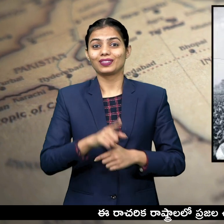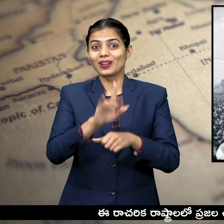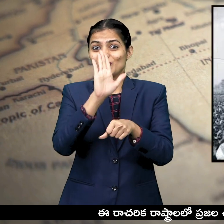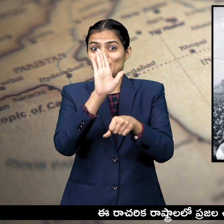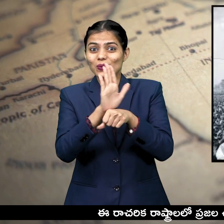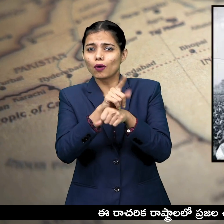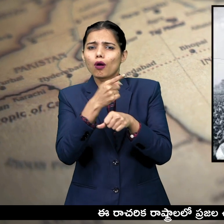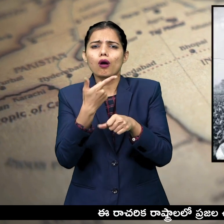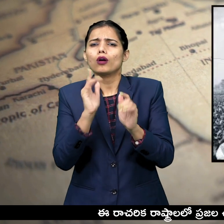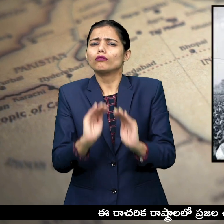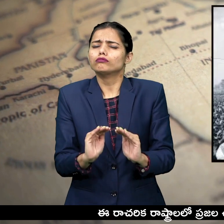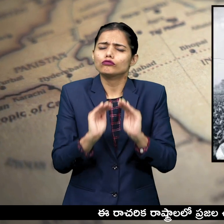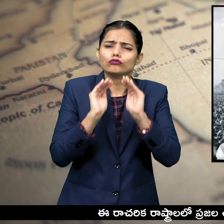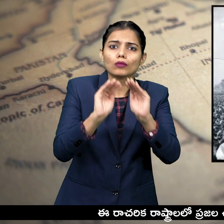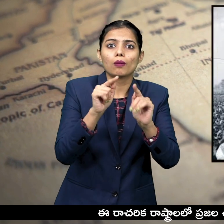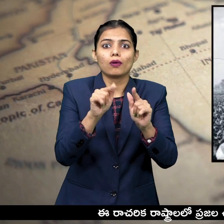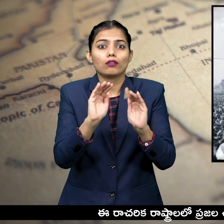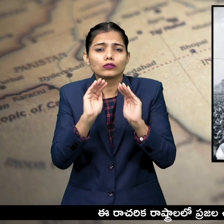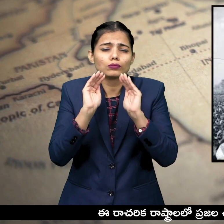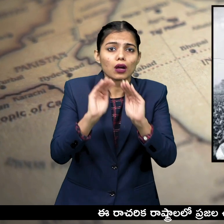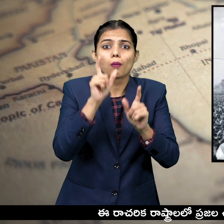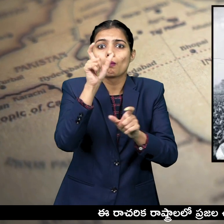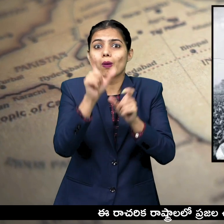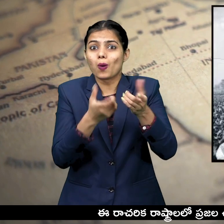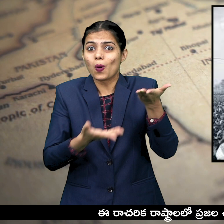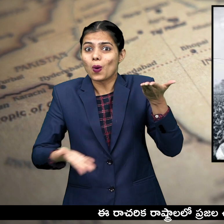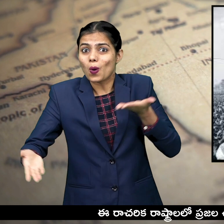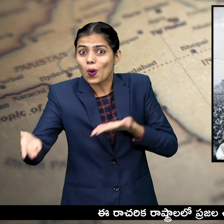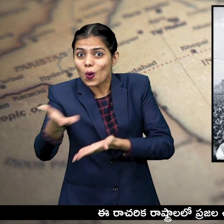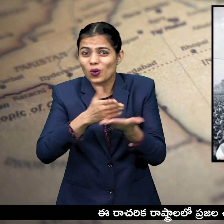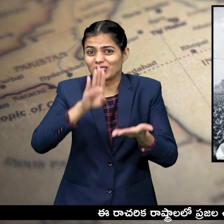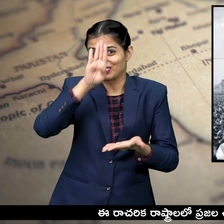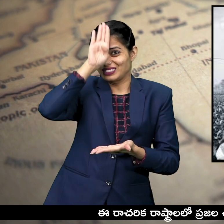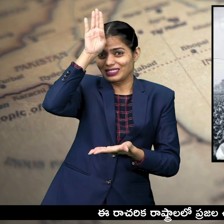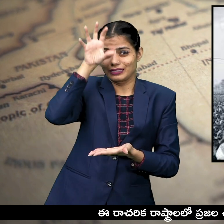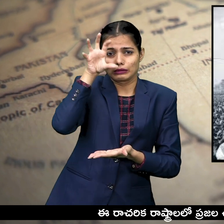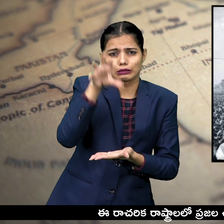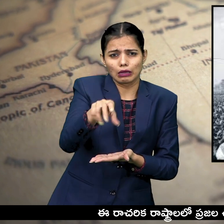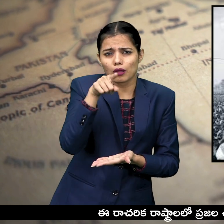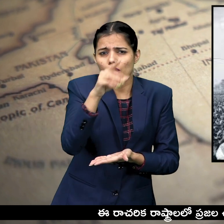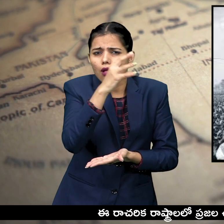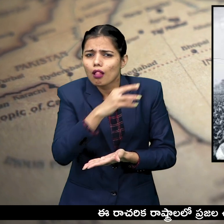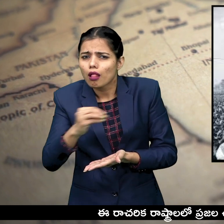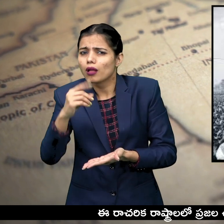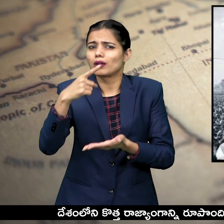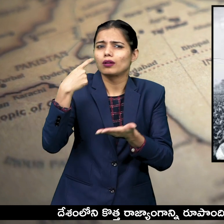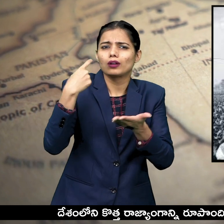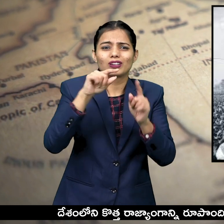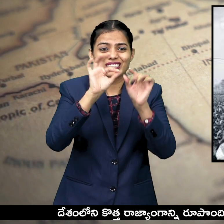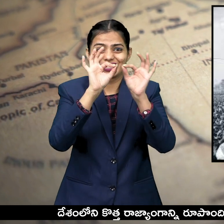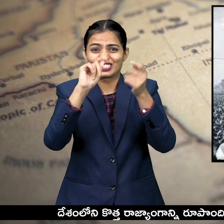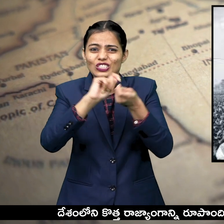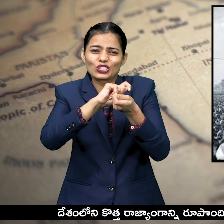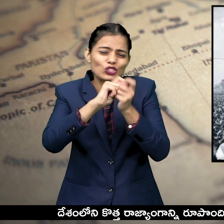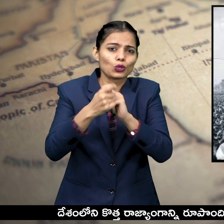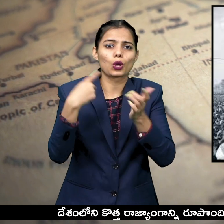ఈ రాచరిక రాష్ట్రాలలో ప్రజల ఉద్యమానికి కాంగ్రెస్ మద్దతు ఇచ్చింది మరియు దేశంలోని కొత్త